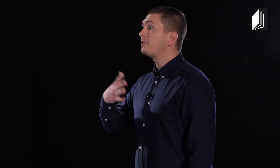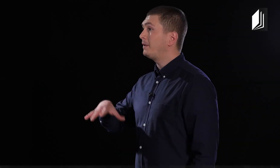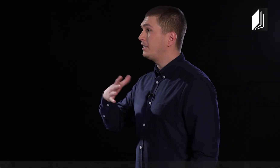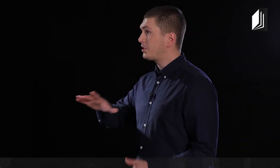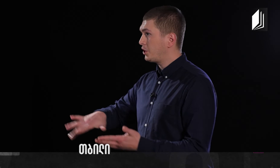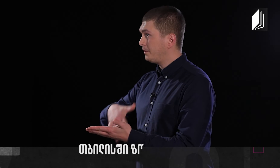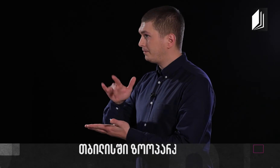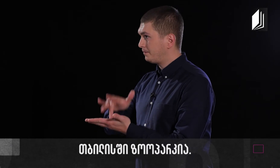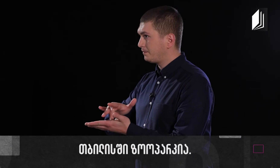თბილისში